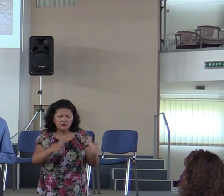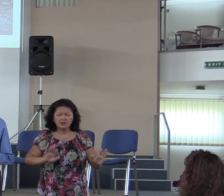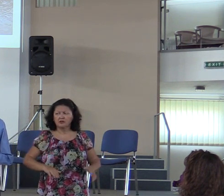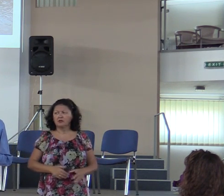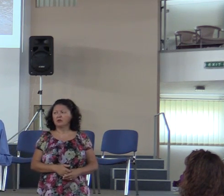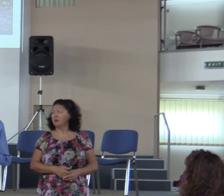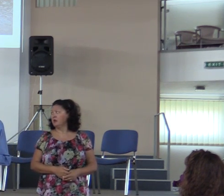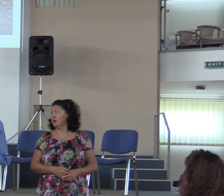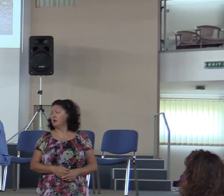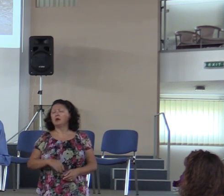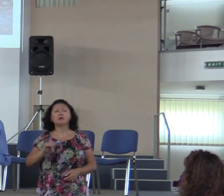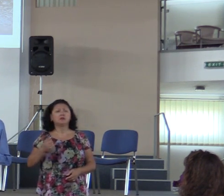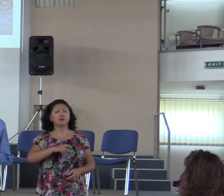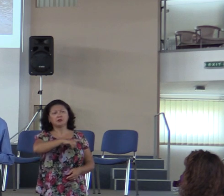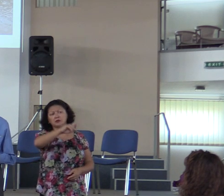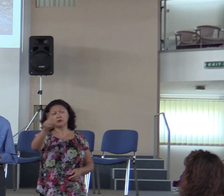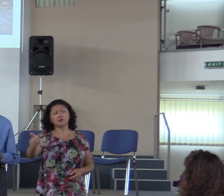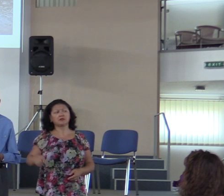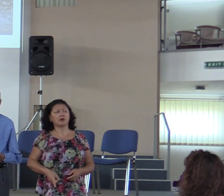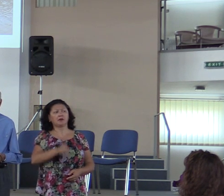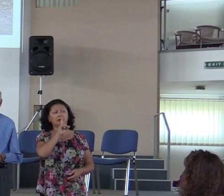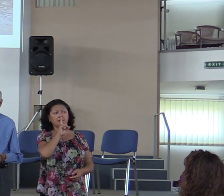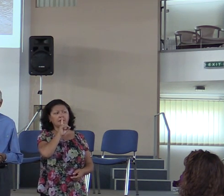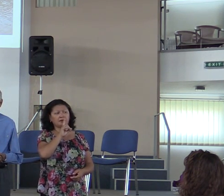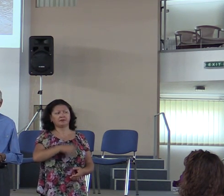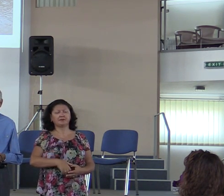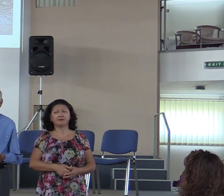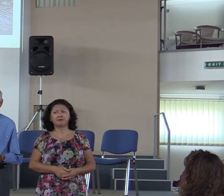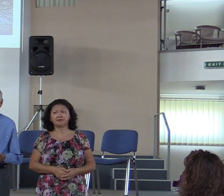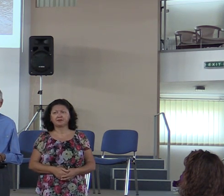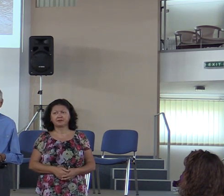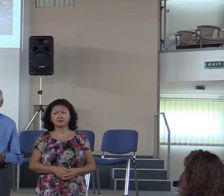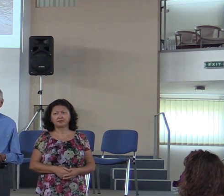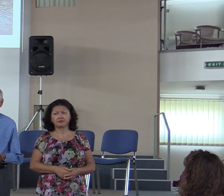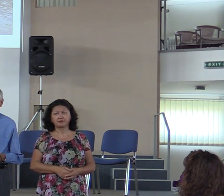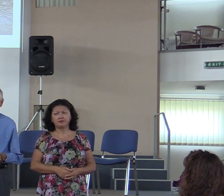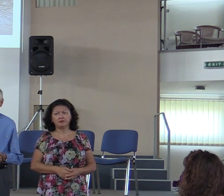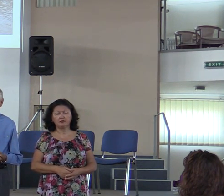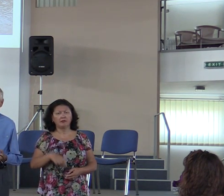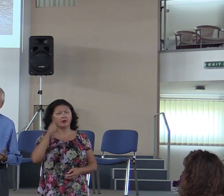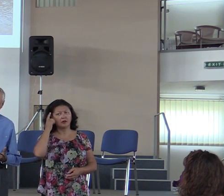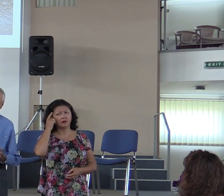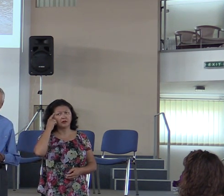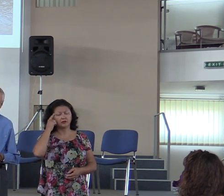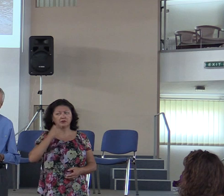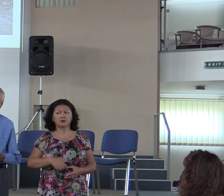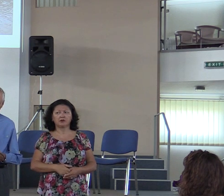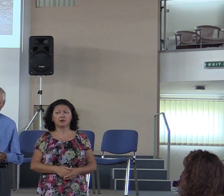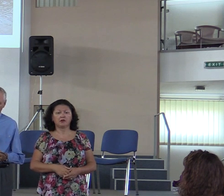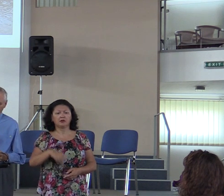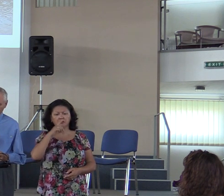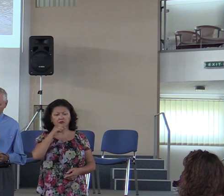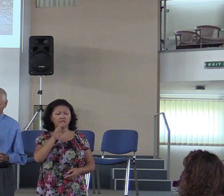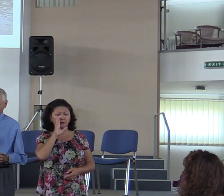au rămas în tăcere. Wondering what Mom was going to say. Gândindu-se ce va